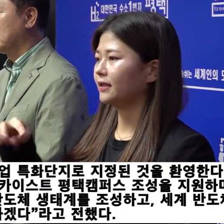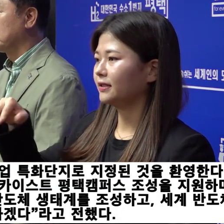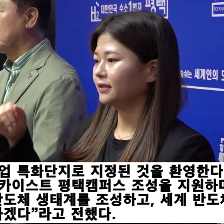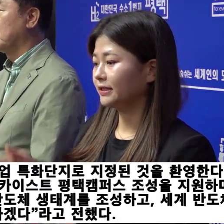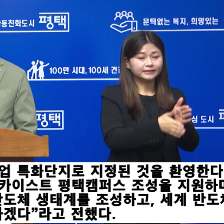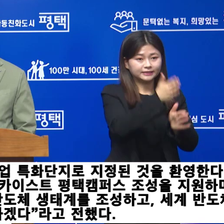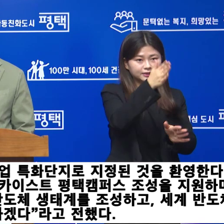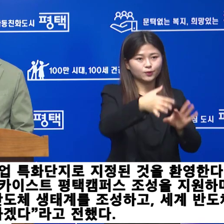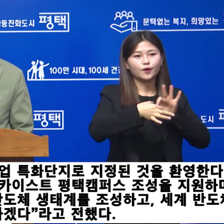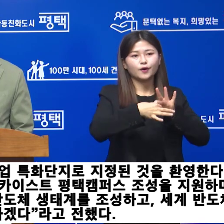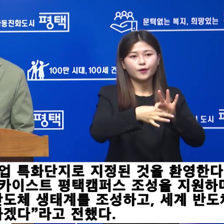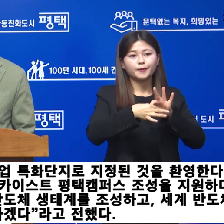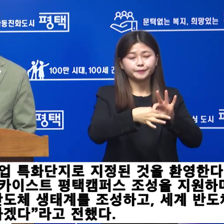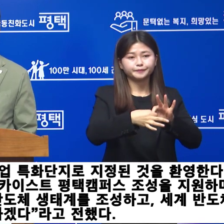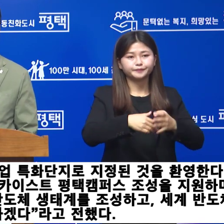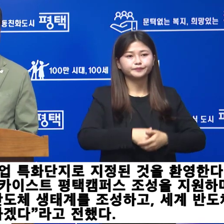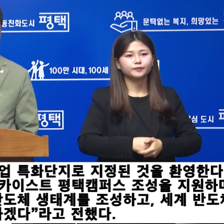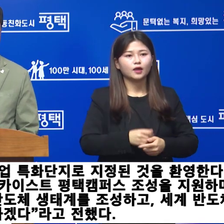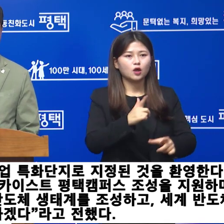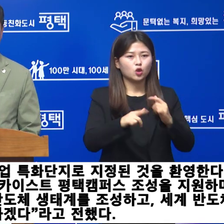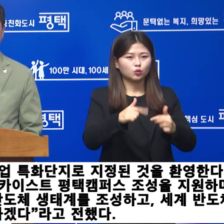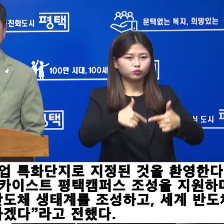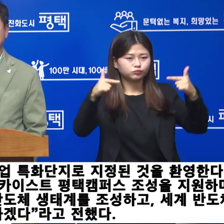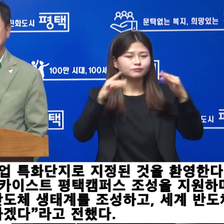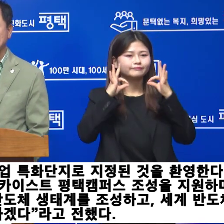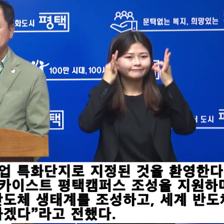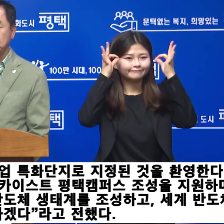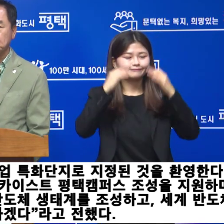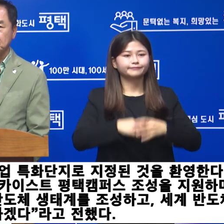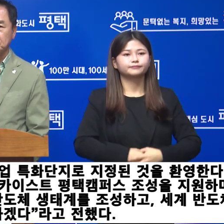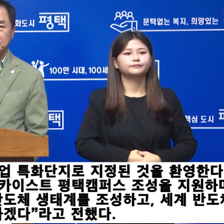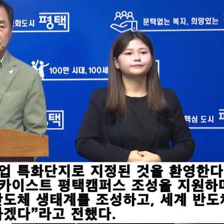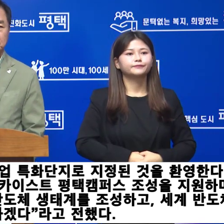것이기 때문에 극대화할 수 있도록 최선을 다하도록 하겠습니다.